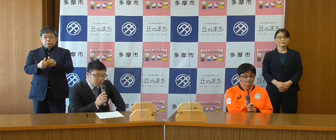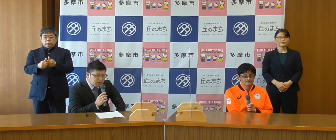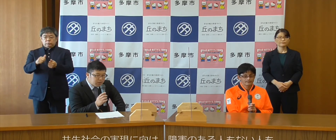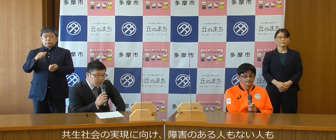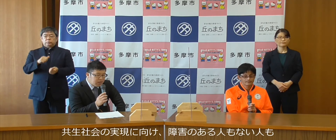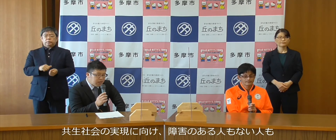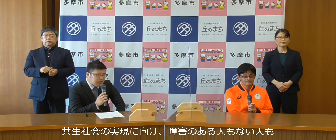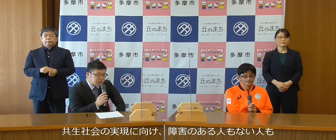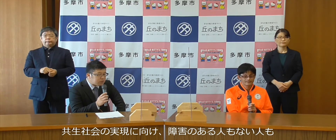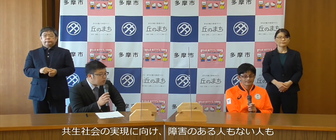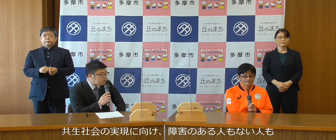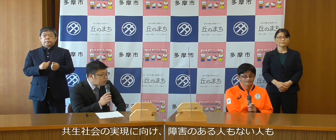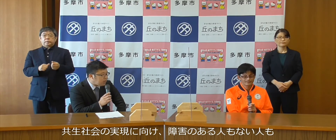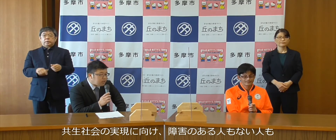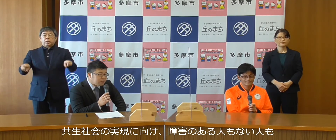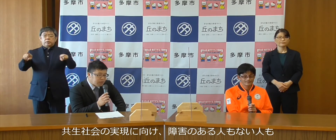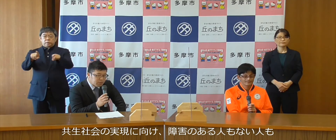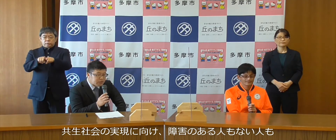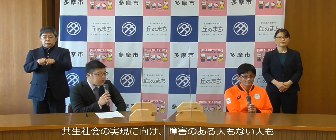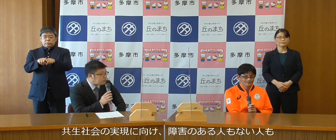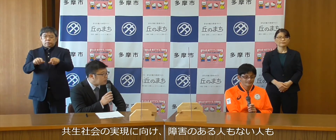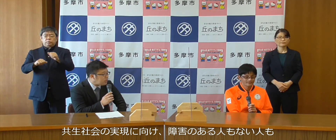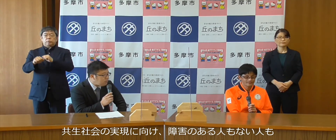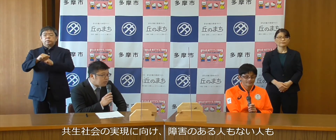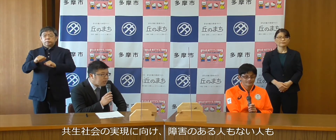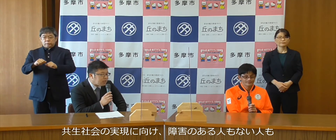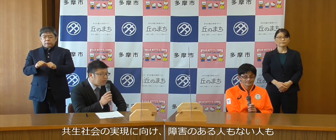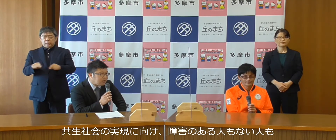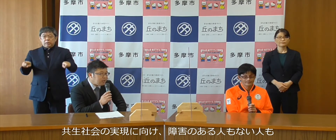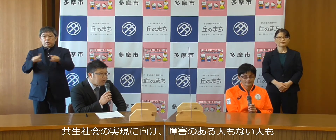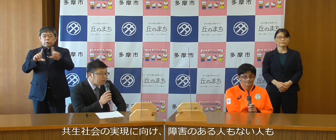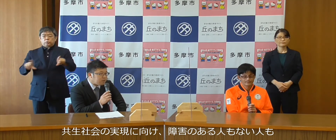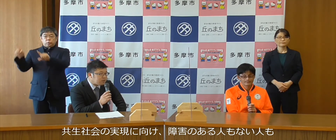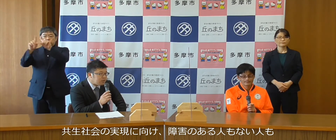後も一緒に取り組んで、共生社会の実現に向けて